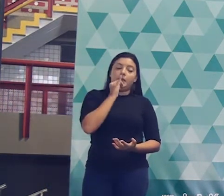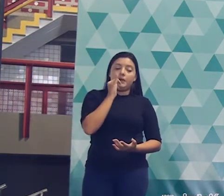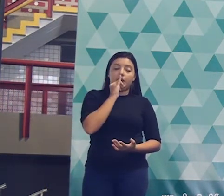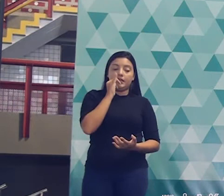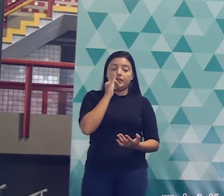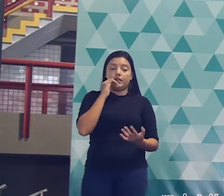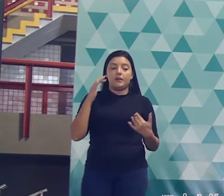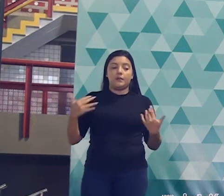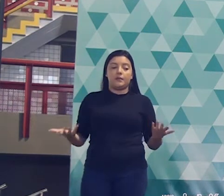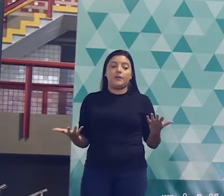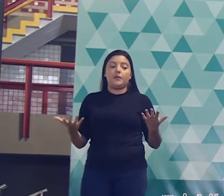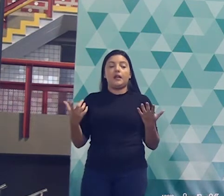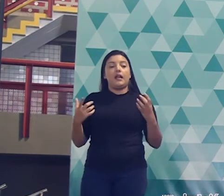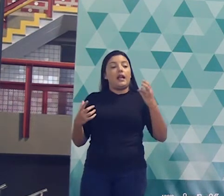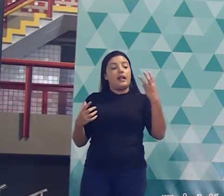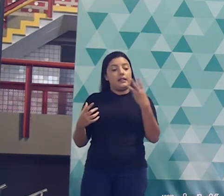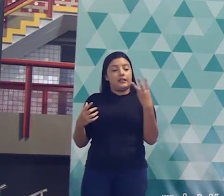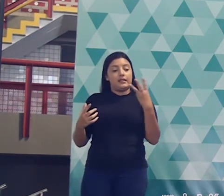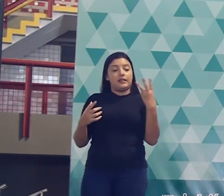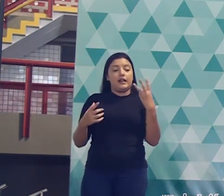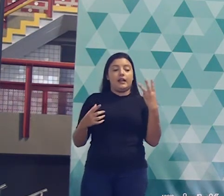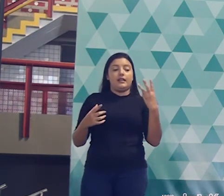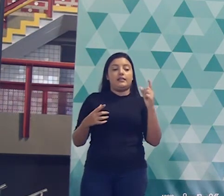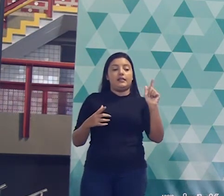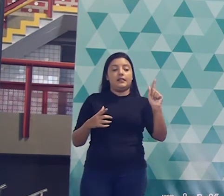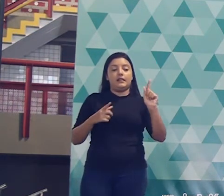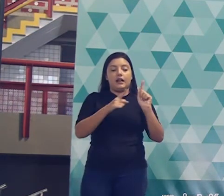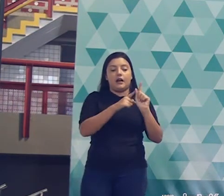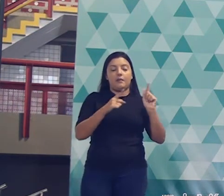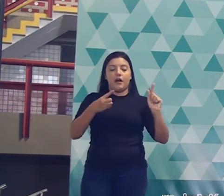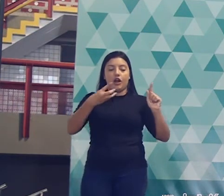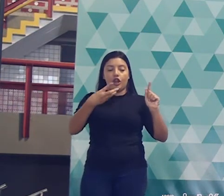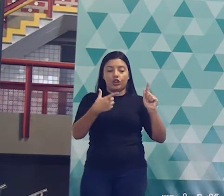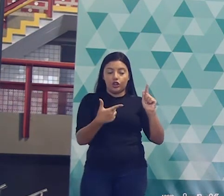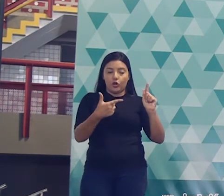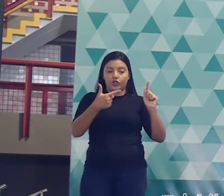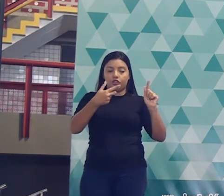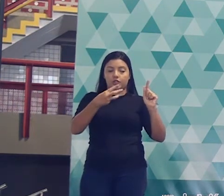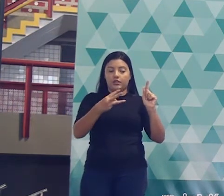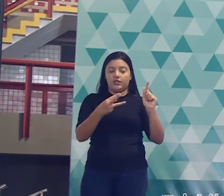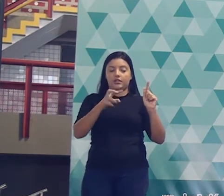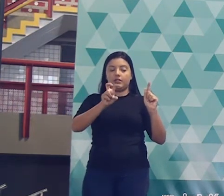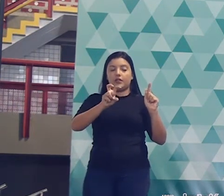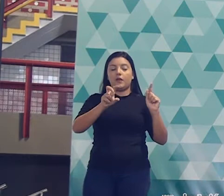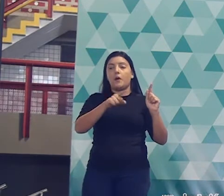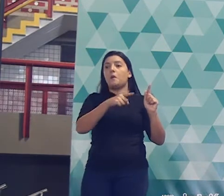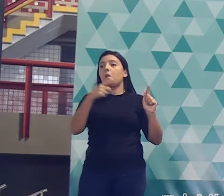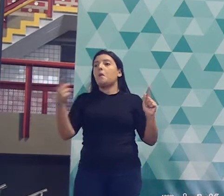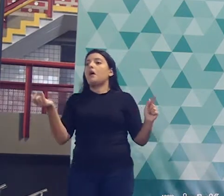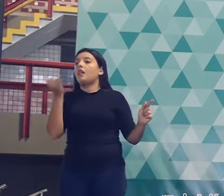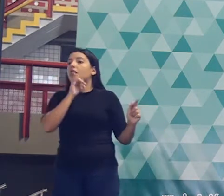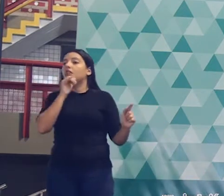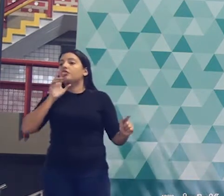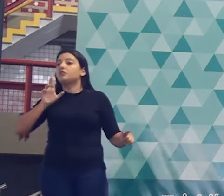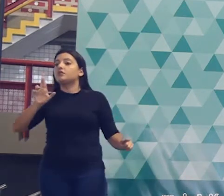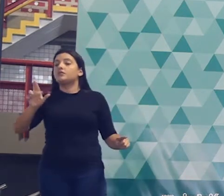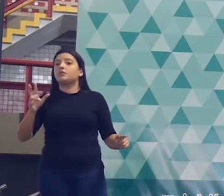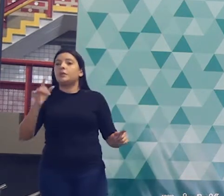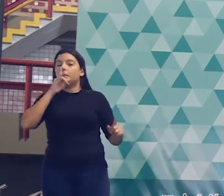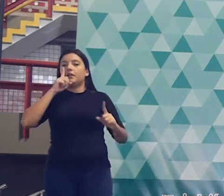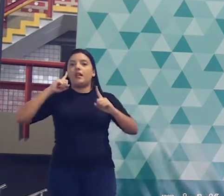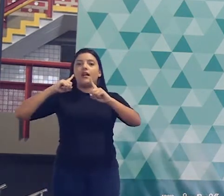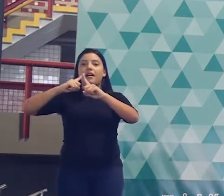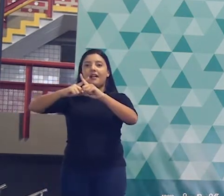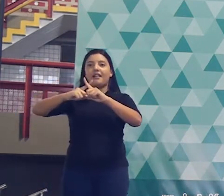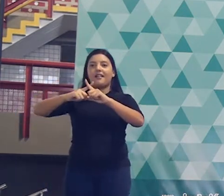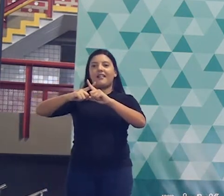a 10ª, 3 gramas de urânio 235 vão liberar quanto de energia? É só fazer o meio pelos extremos, como